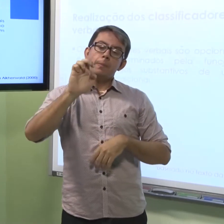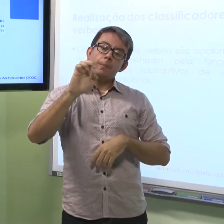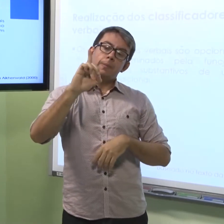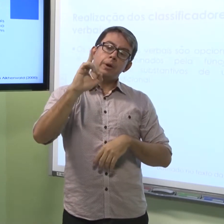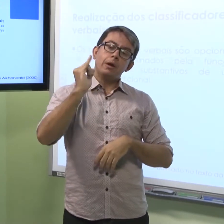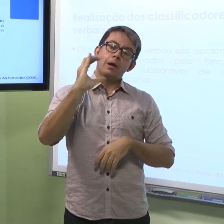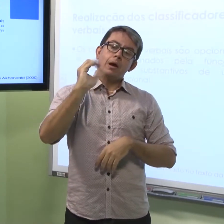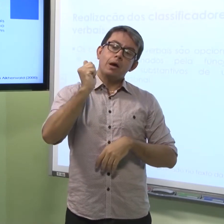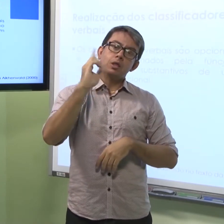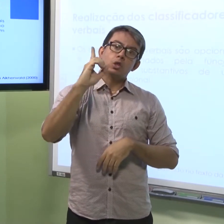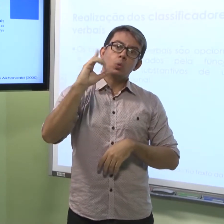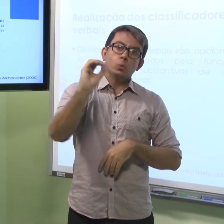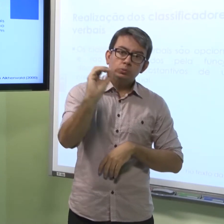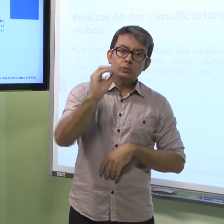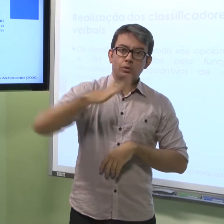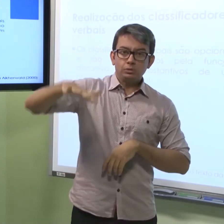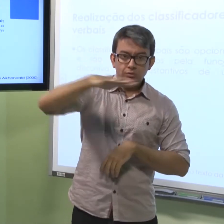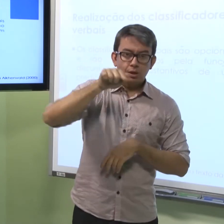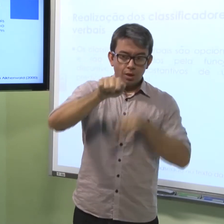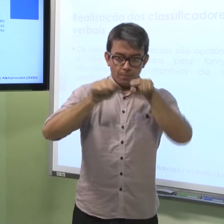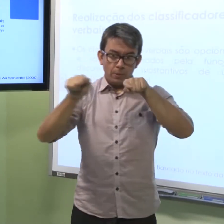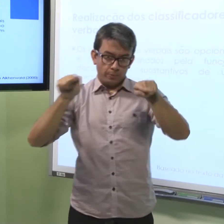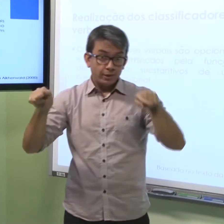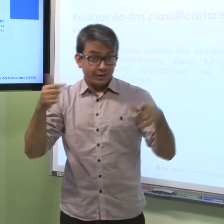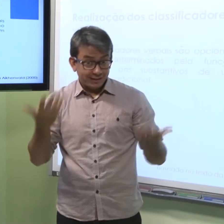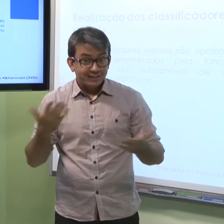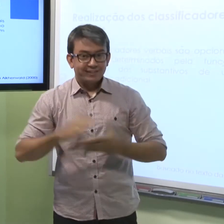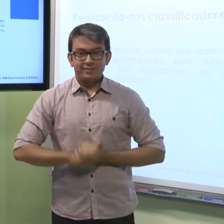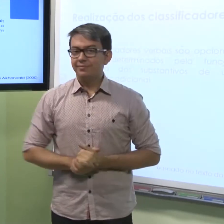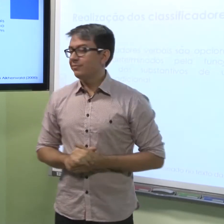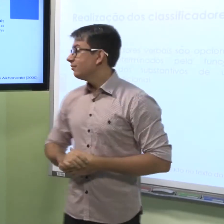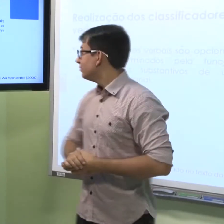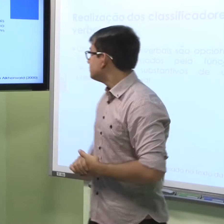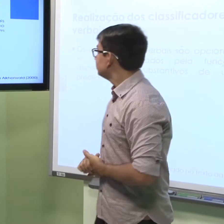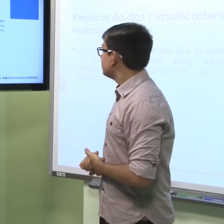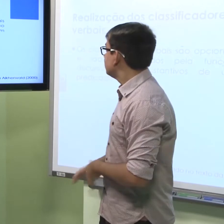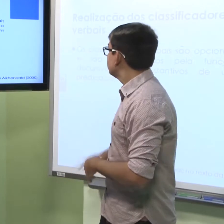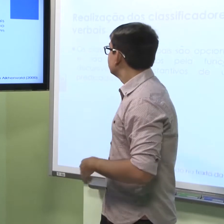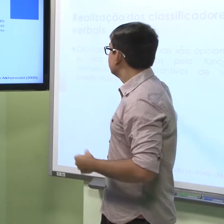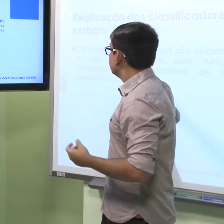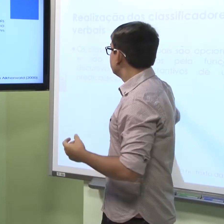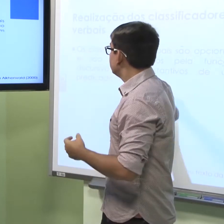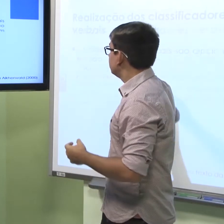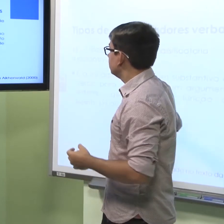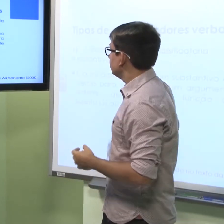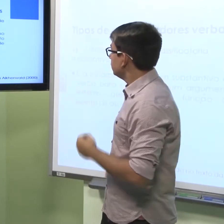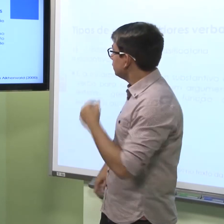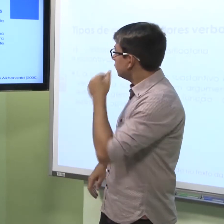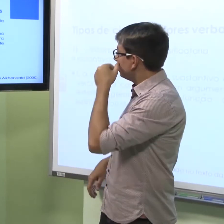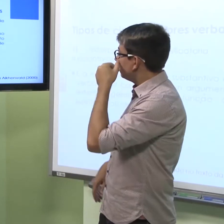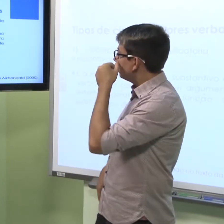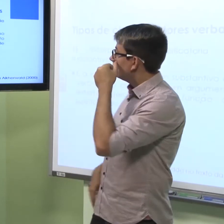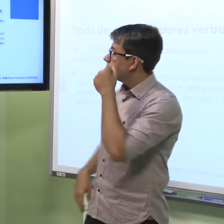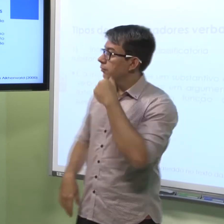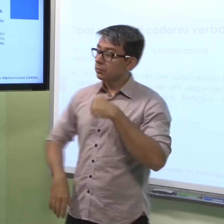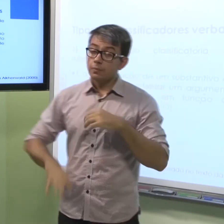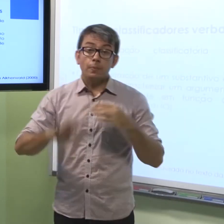E assim eu tenho predicado adicional dentro desse meu discurso.